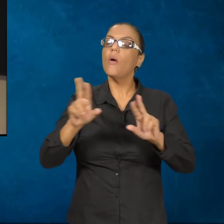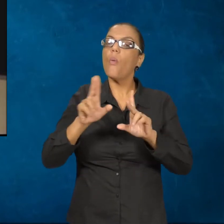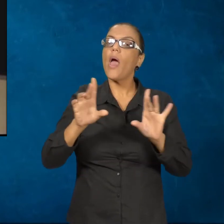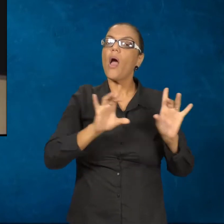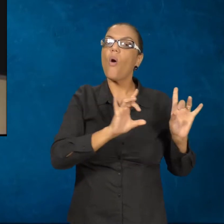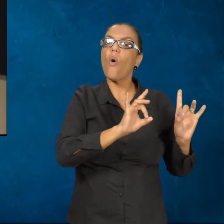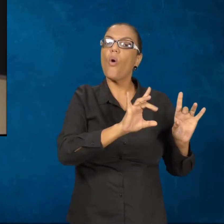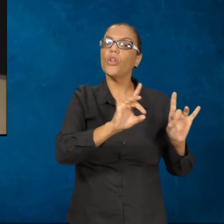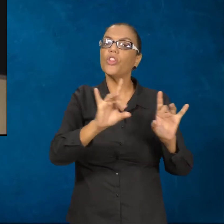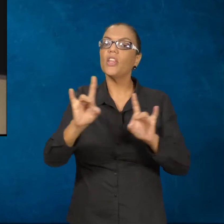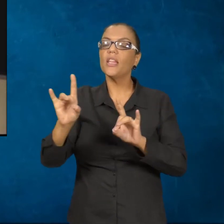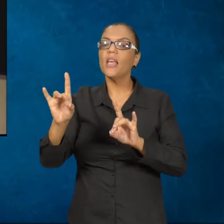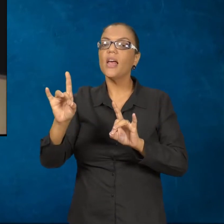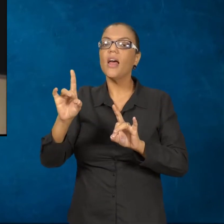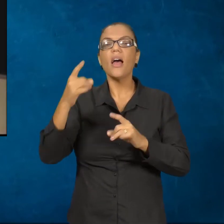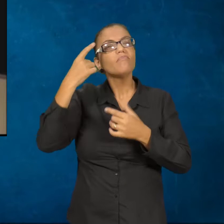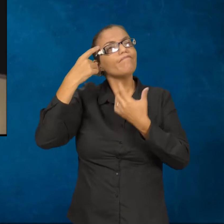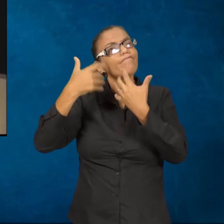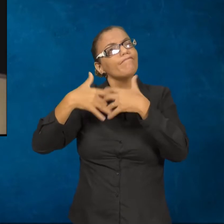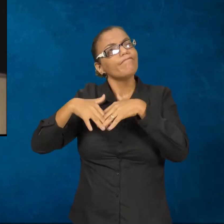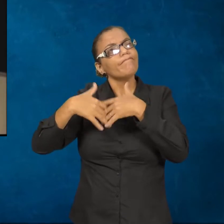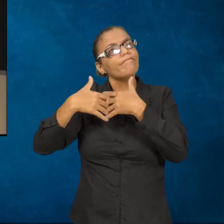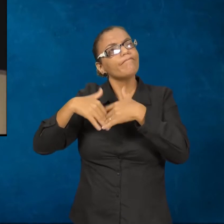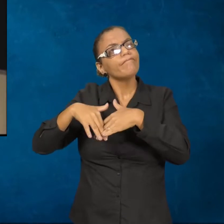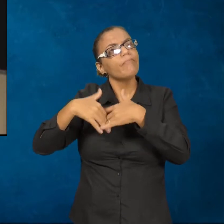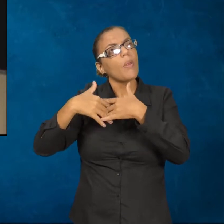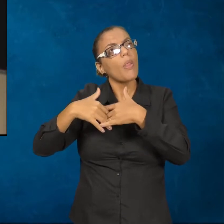rotina emocional.